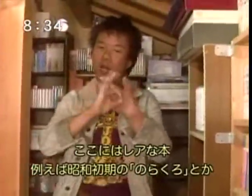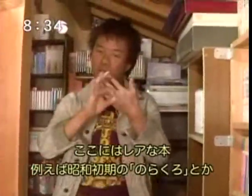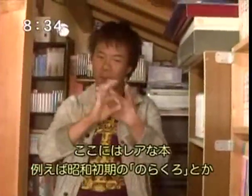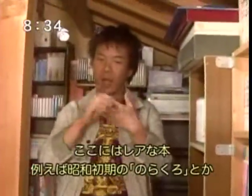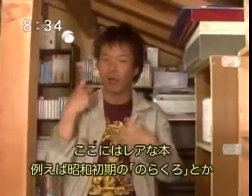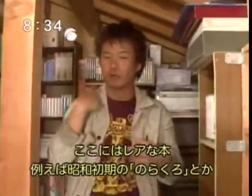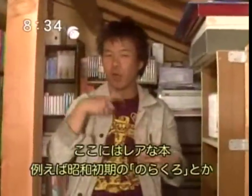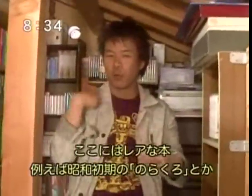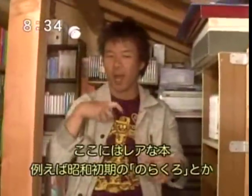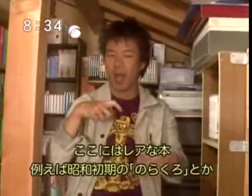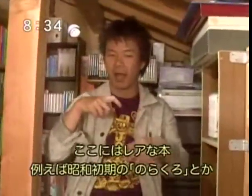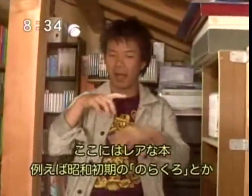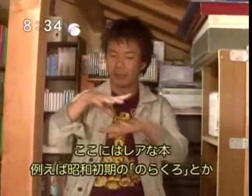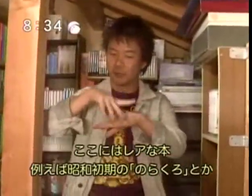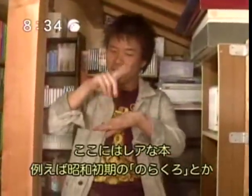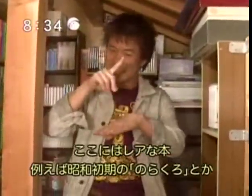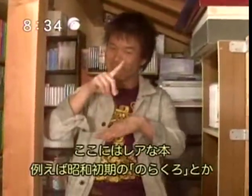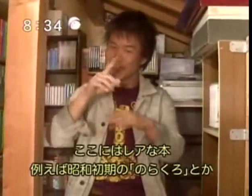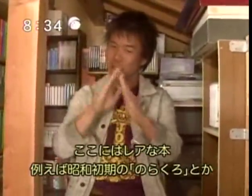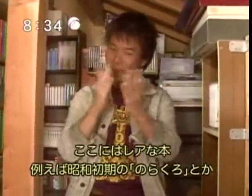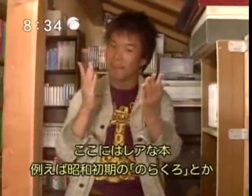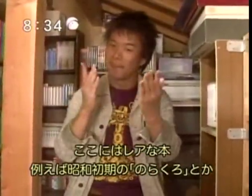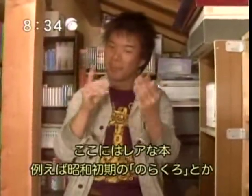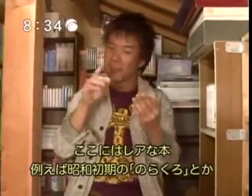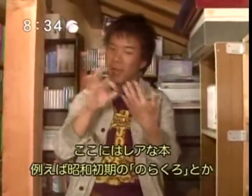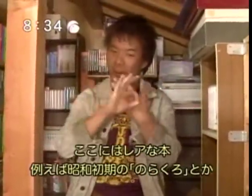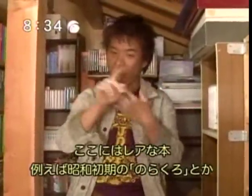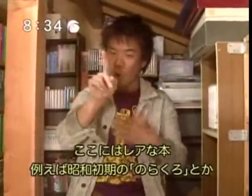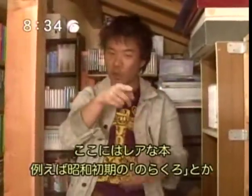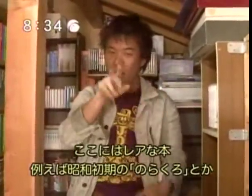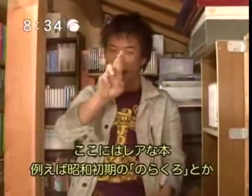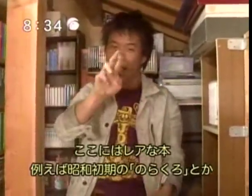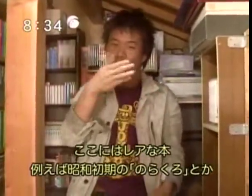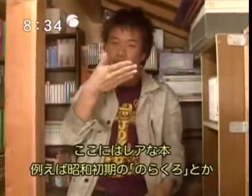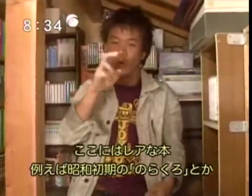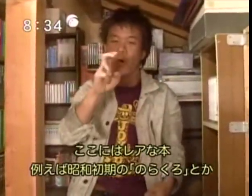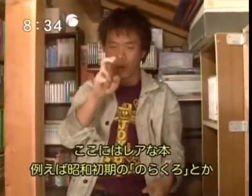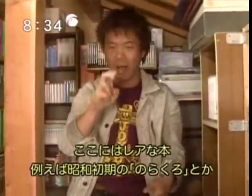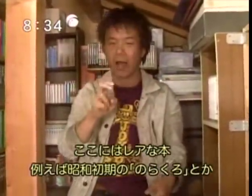ここにはレアな本、例えば昭和初期の野良黒とか